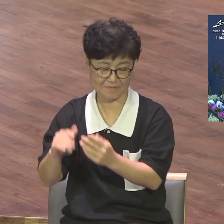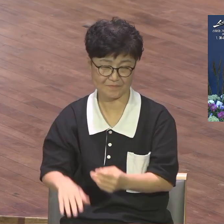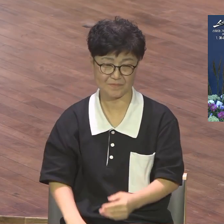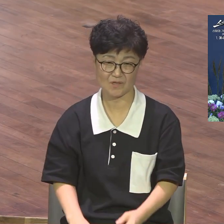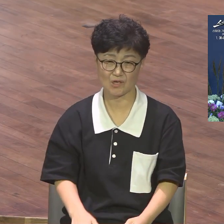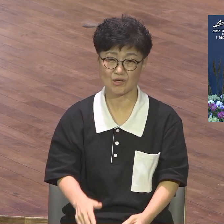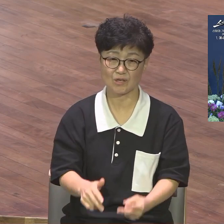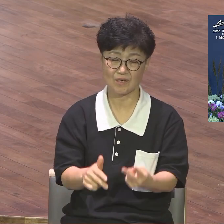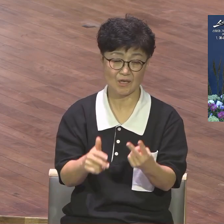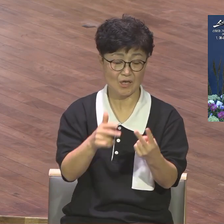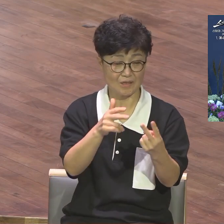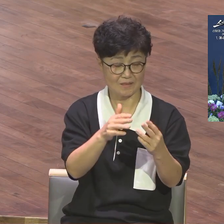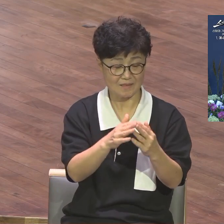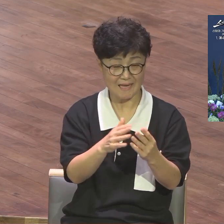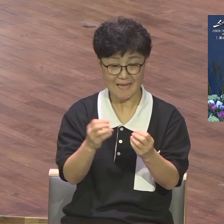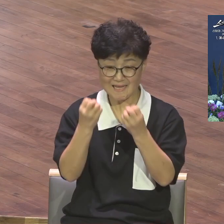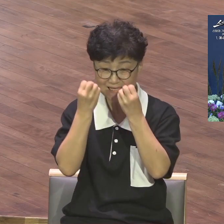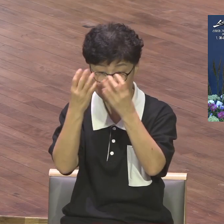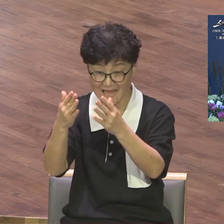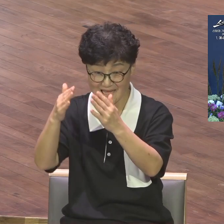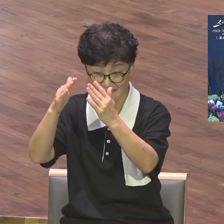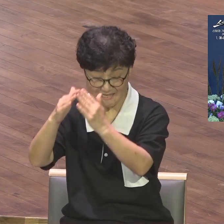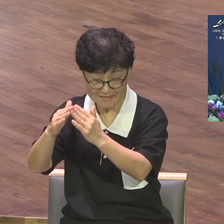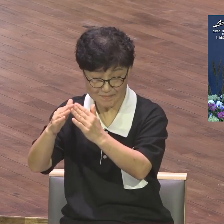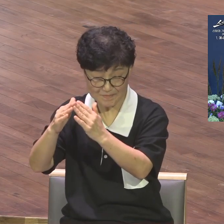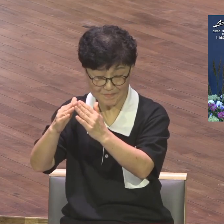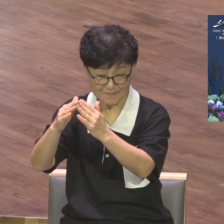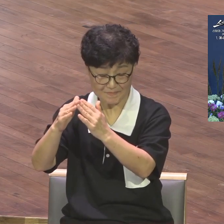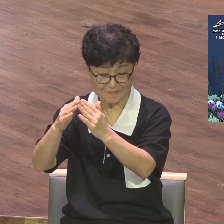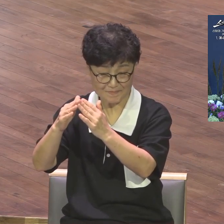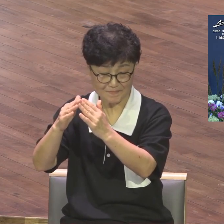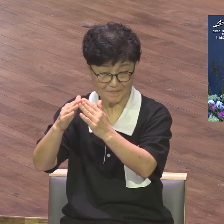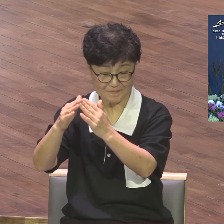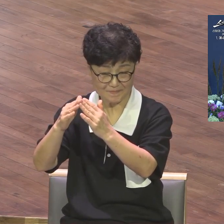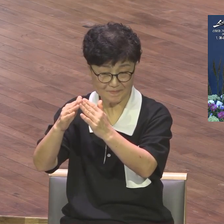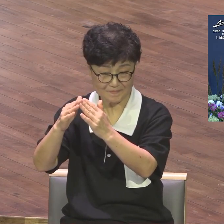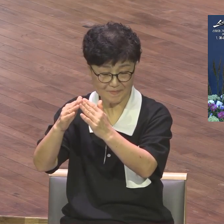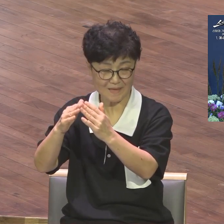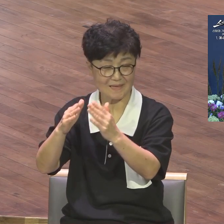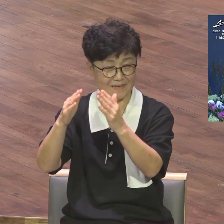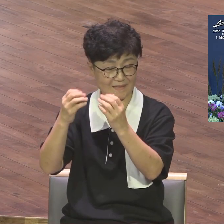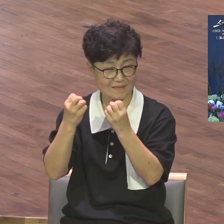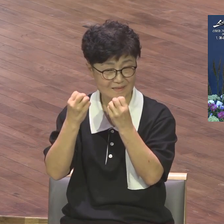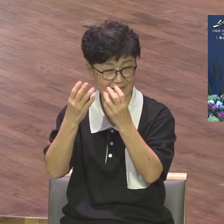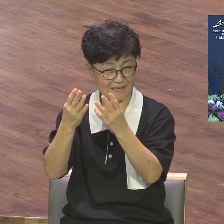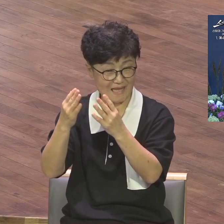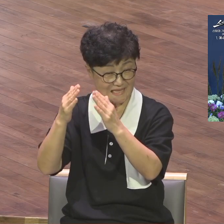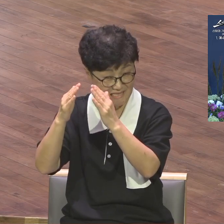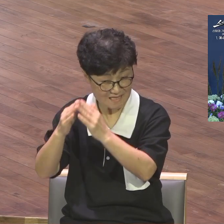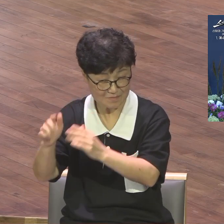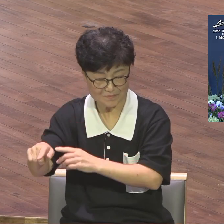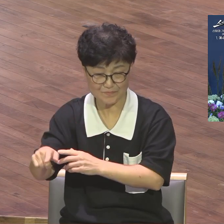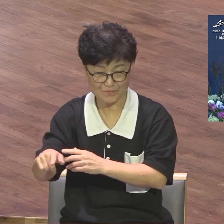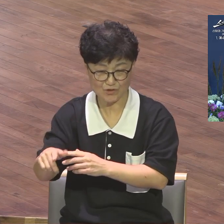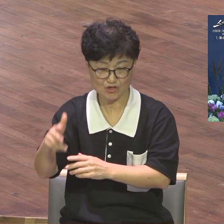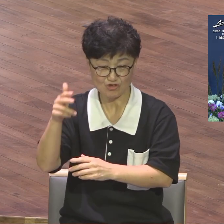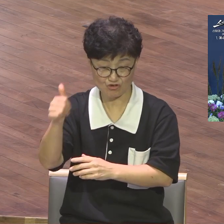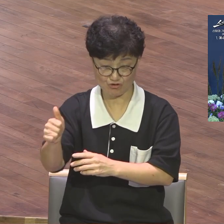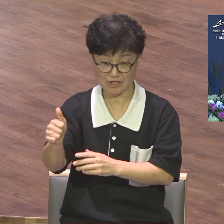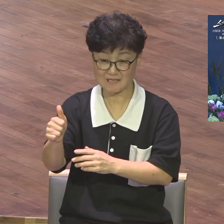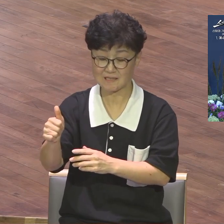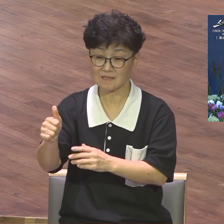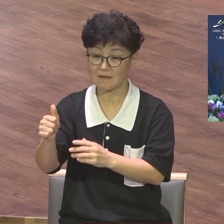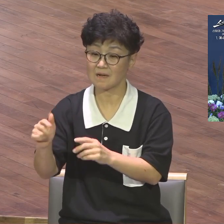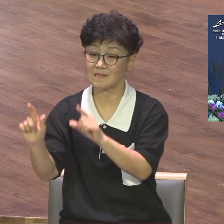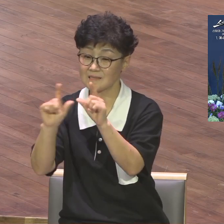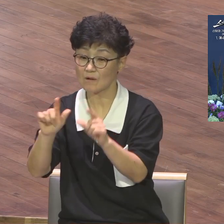주인이 없는 집은 낡아요. 근데 주인이 들어가서 사는 집은 고장나면 고칠 것이고 더러우면 닦을 것이고 분명히 같은